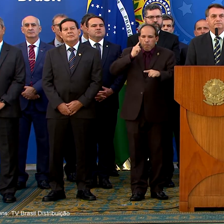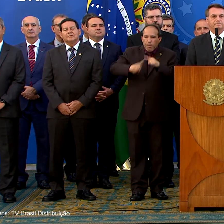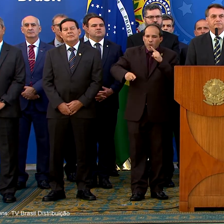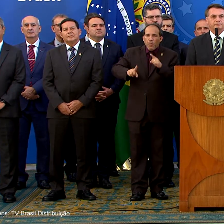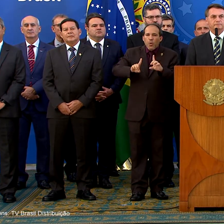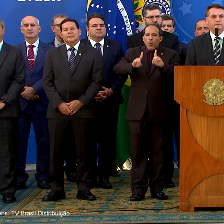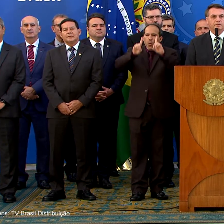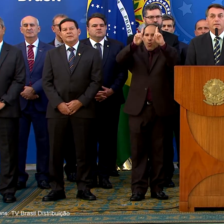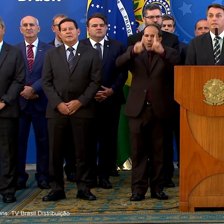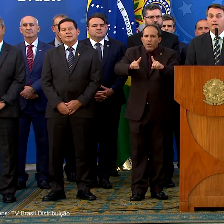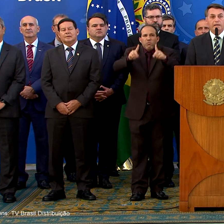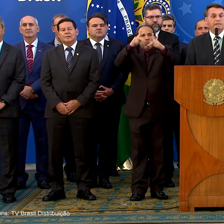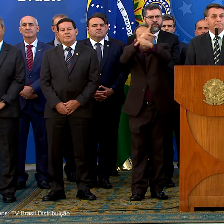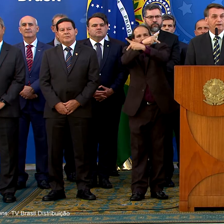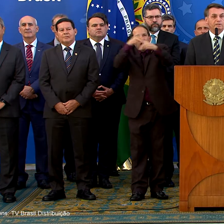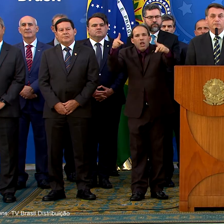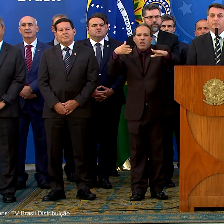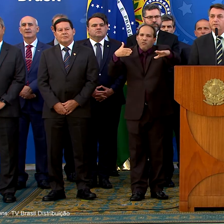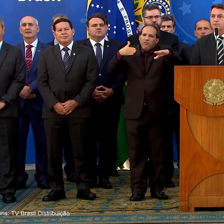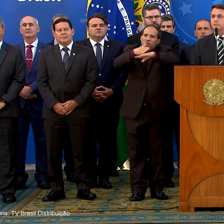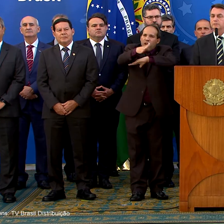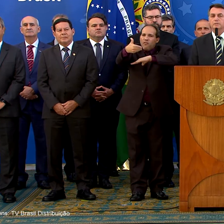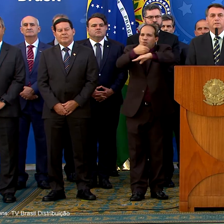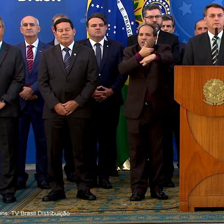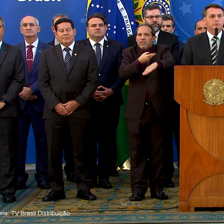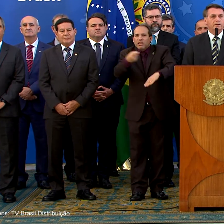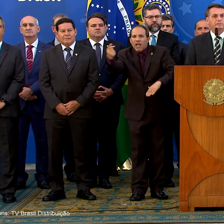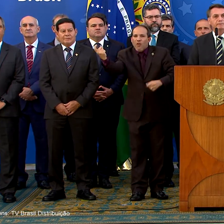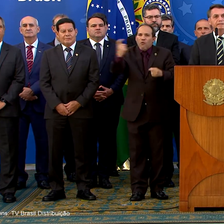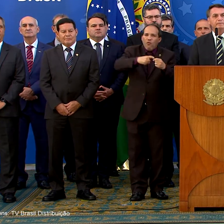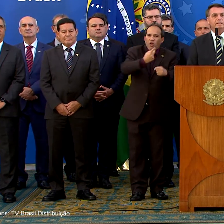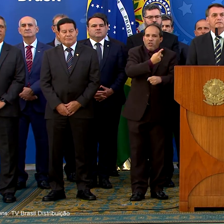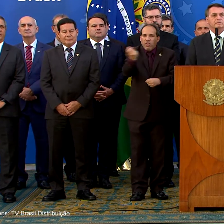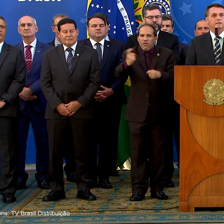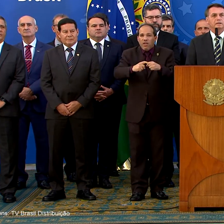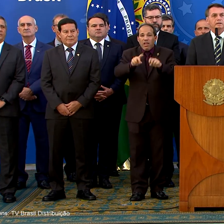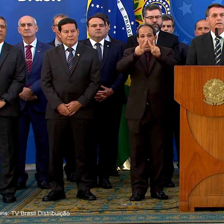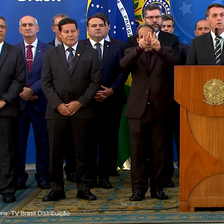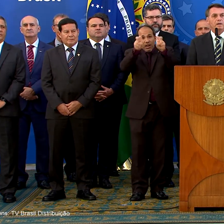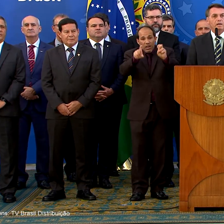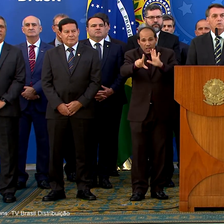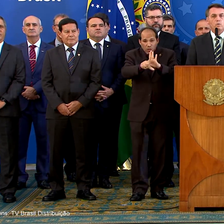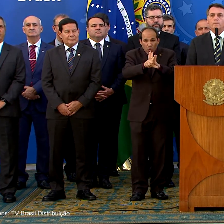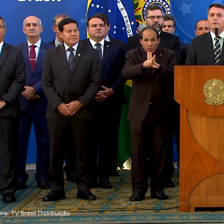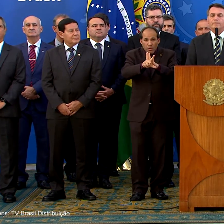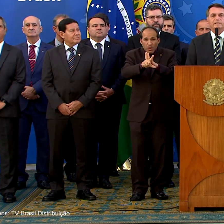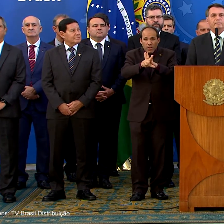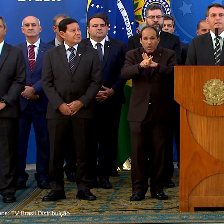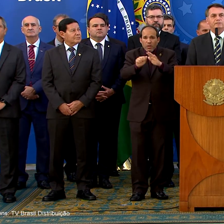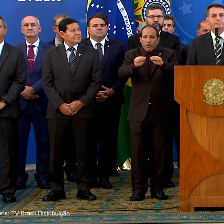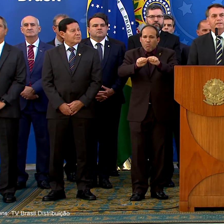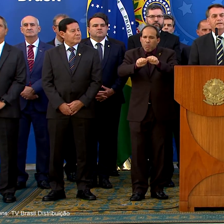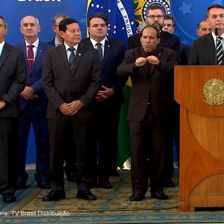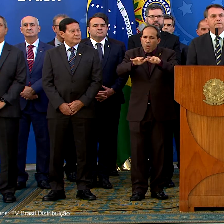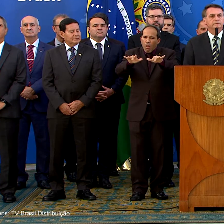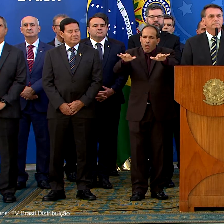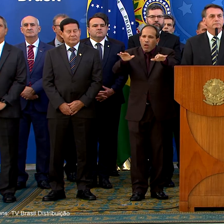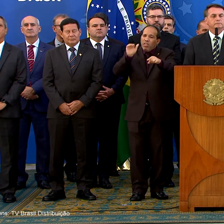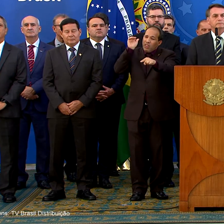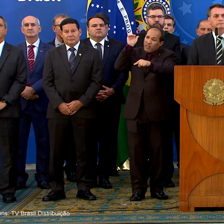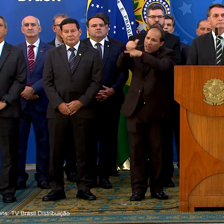quem quer que seja oi e a lei que fala sobre isso no caso de panelinhas e alguém comprovadamente